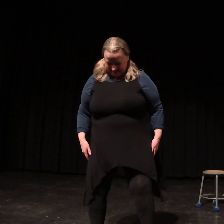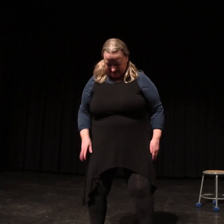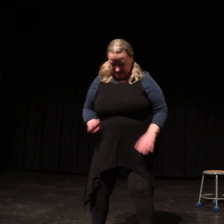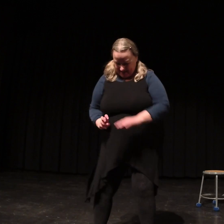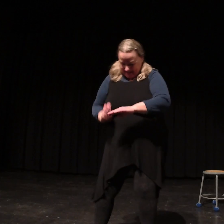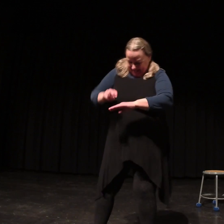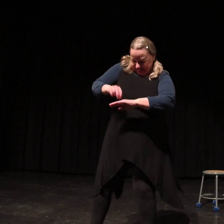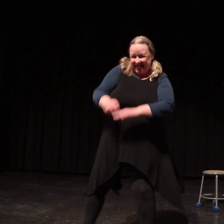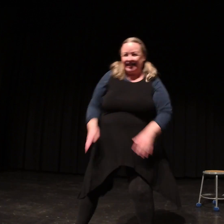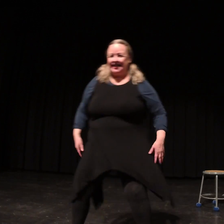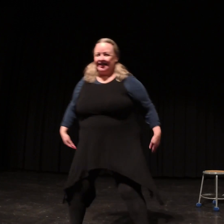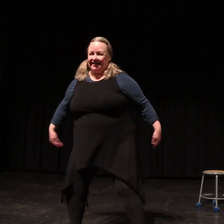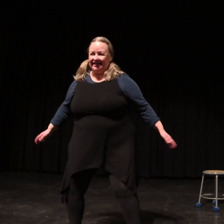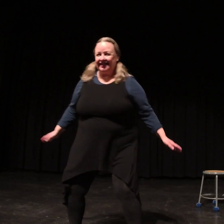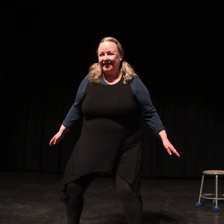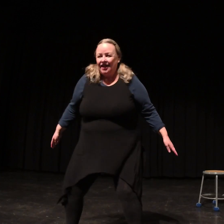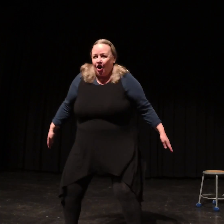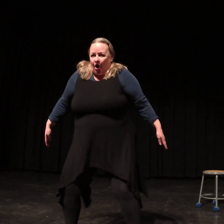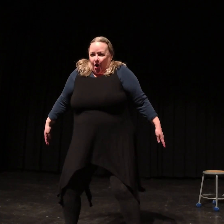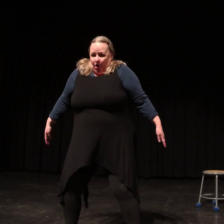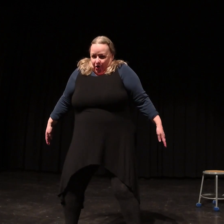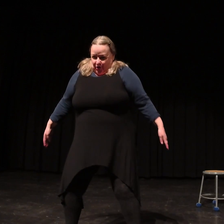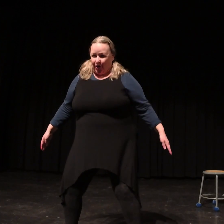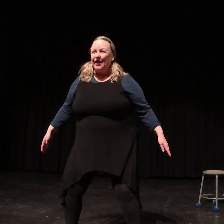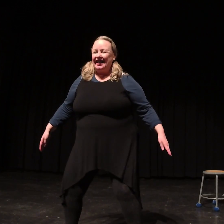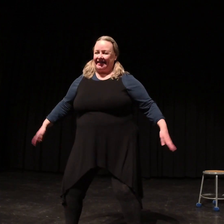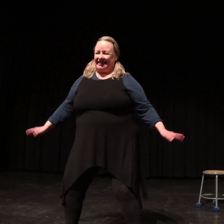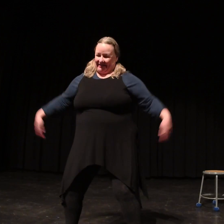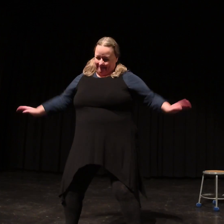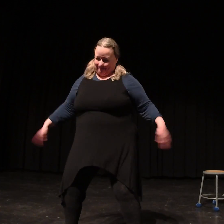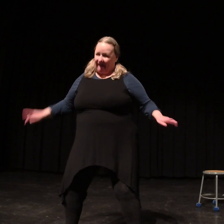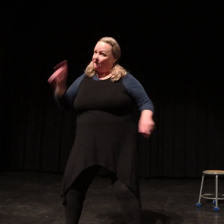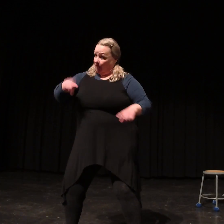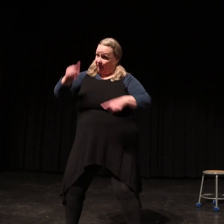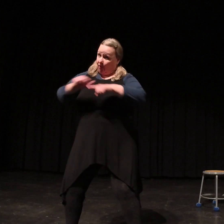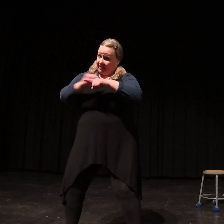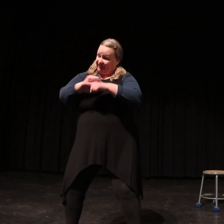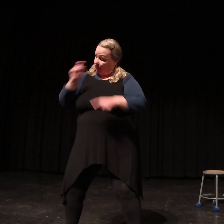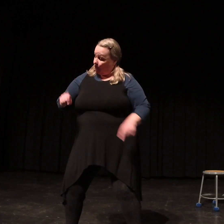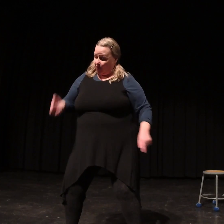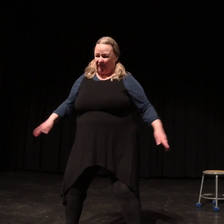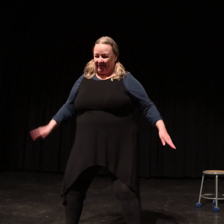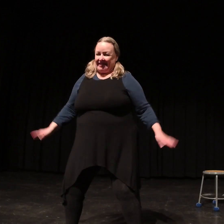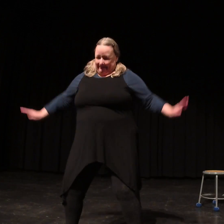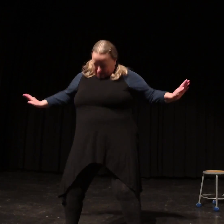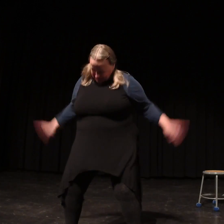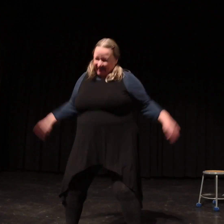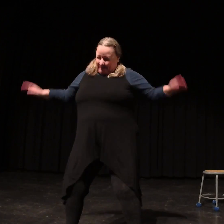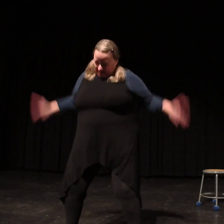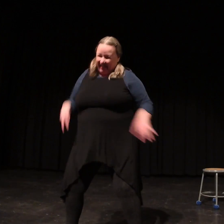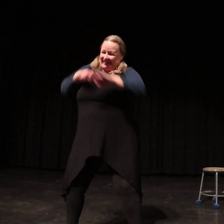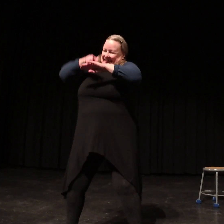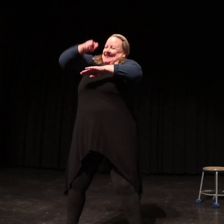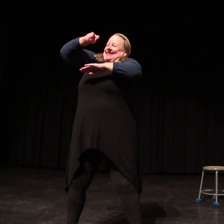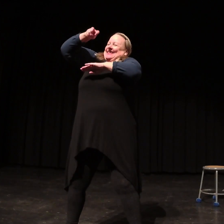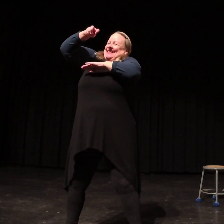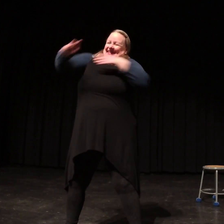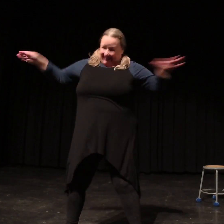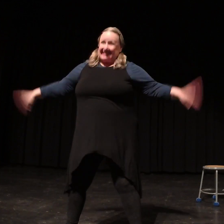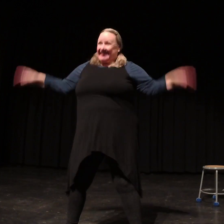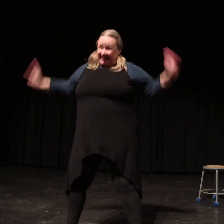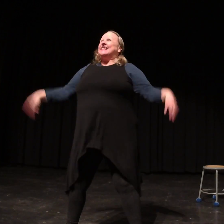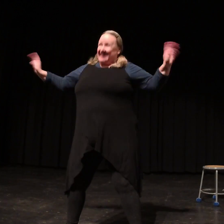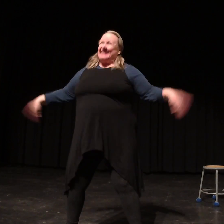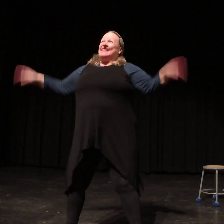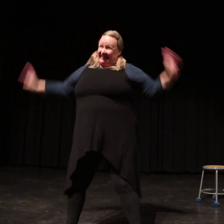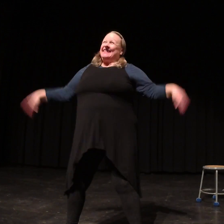boîte dehors. Si je monte sur la boîte, OK, je suis prête. Il faut que je me pratique, là, hein? Bon,